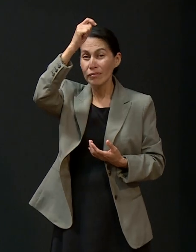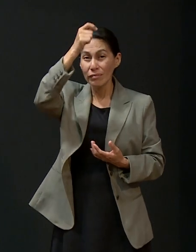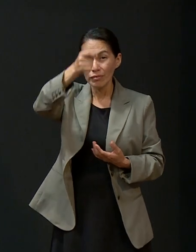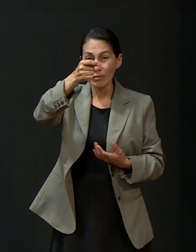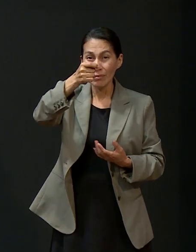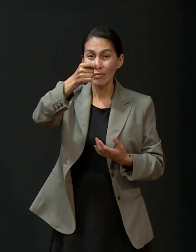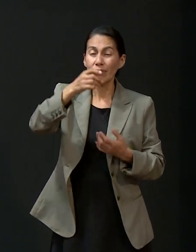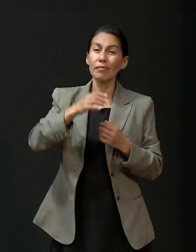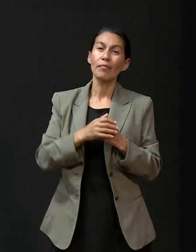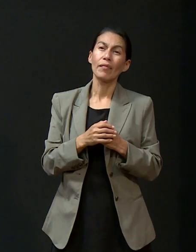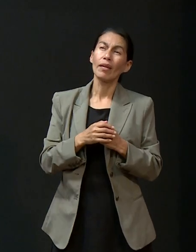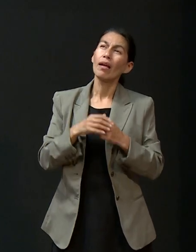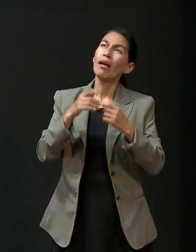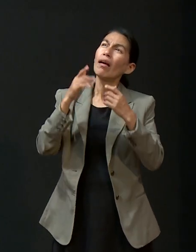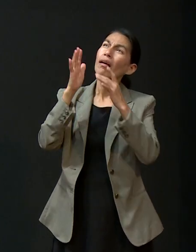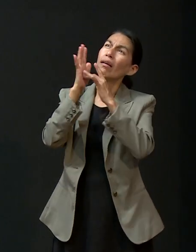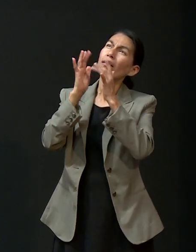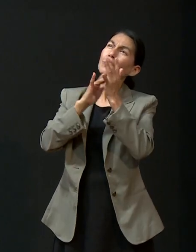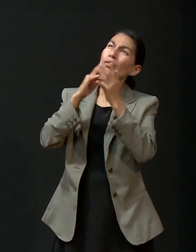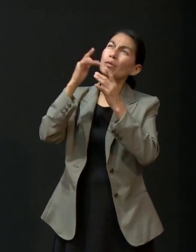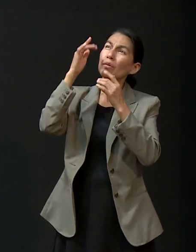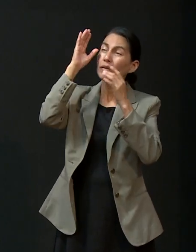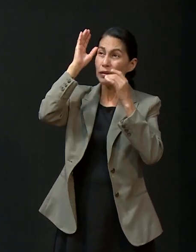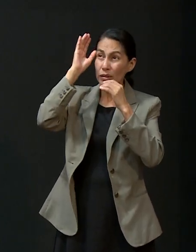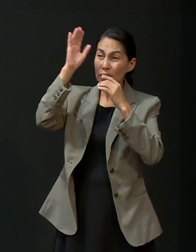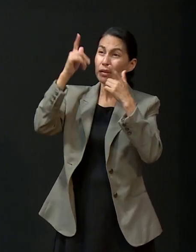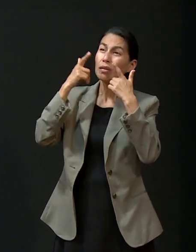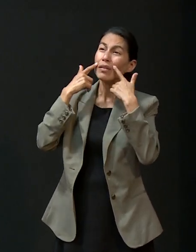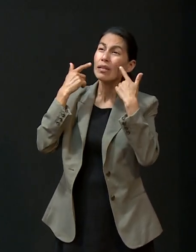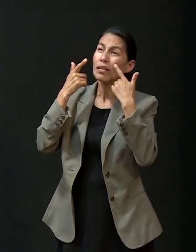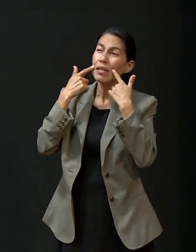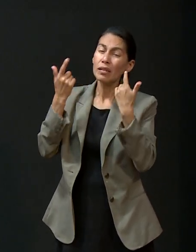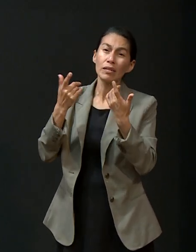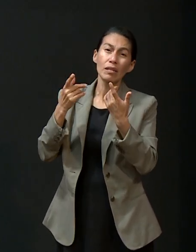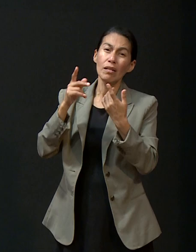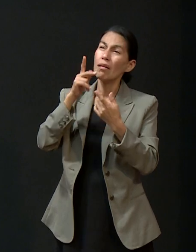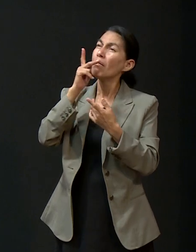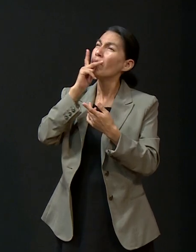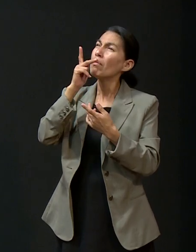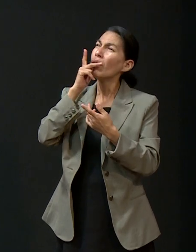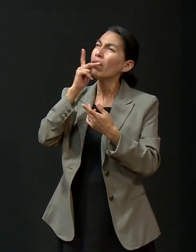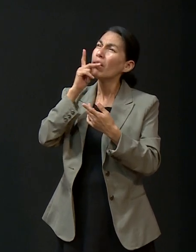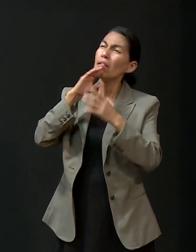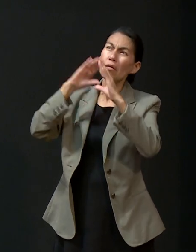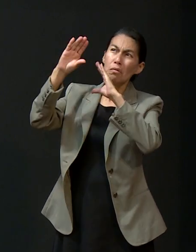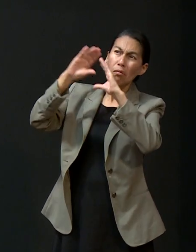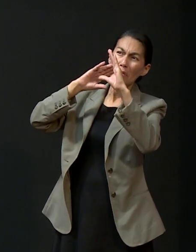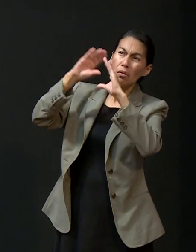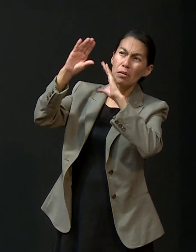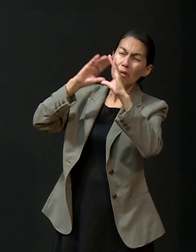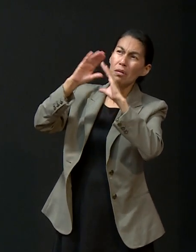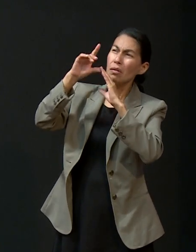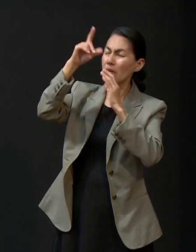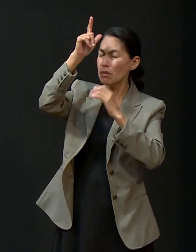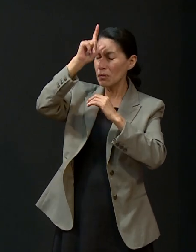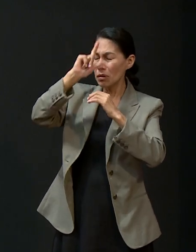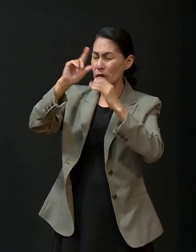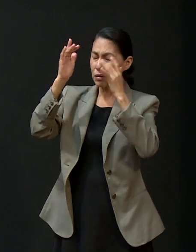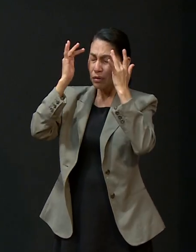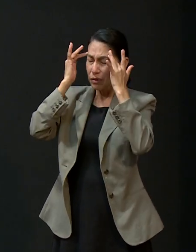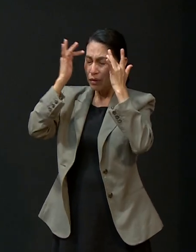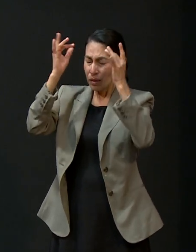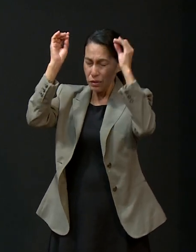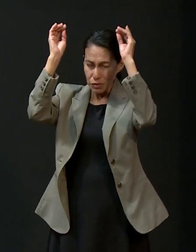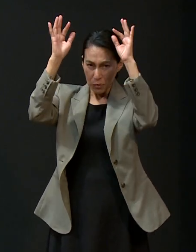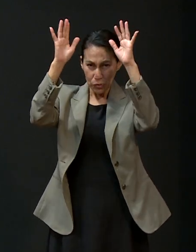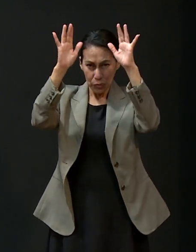Que la gracia Del Señor Jesucristo El amor Del Padre Y la comunión Con el Espíritu Santo